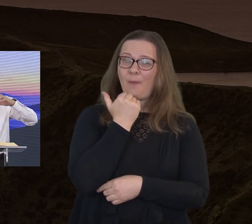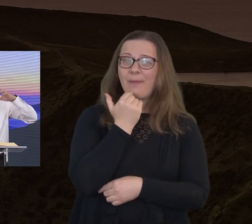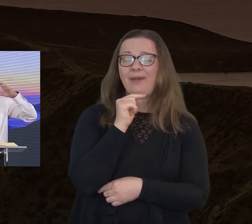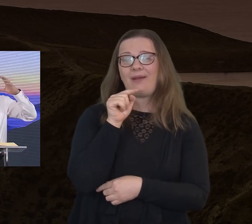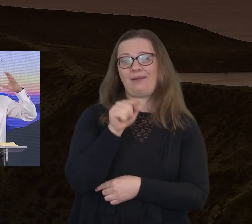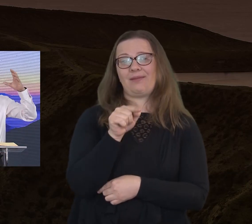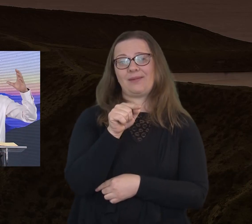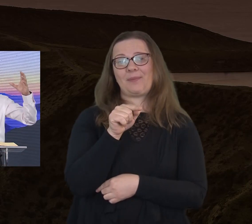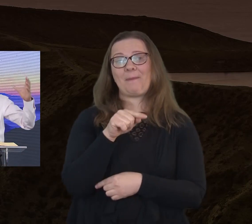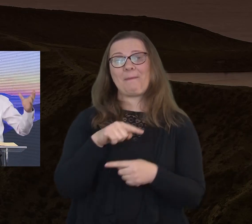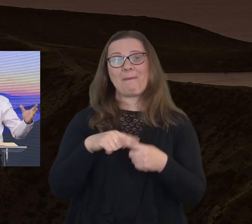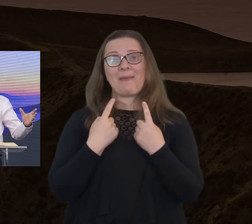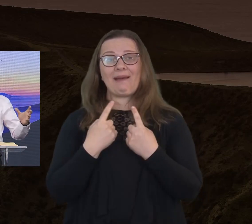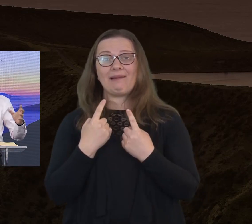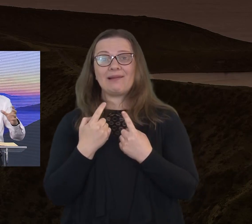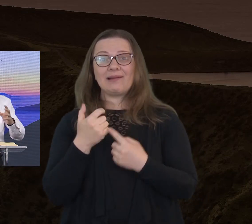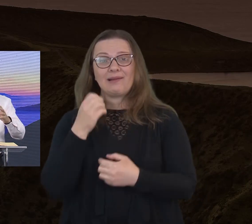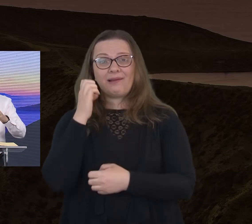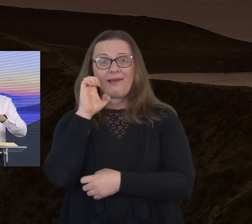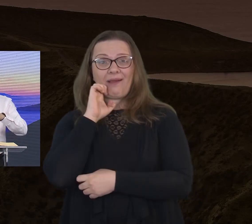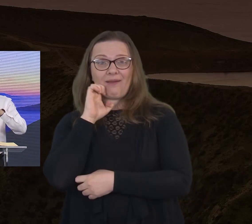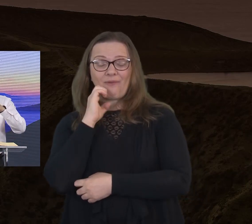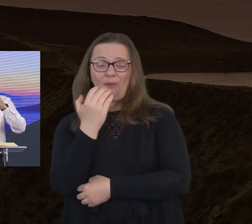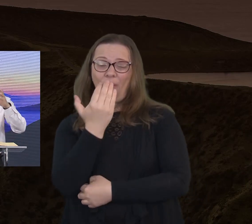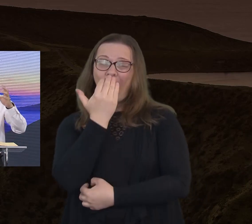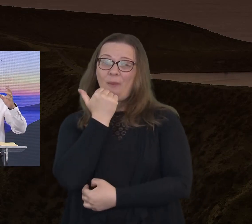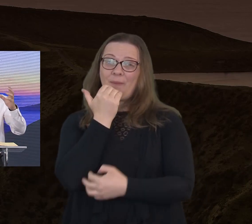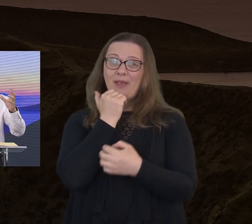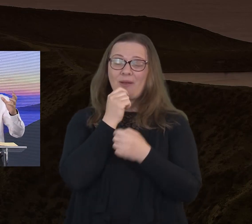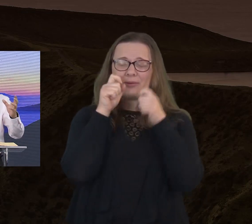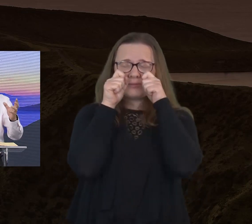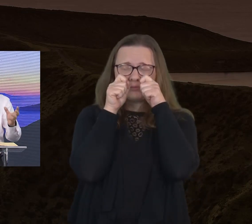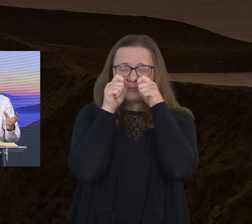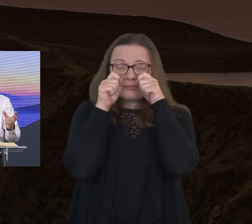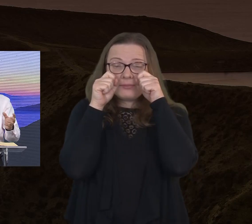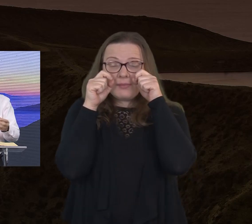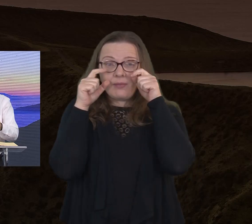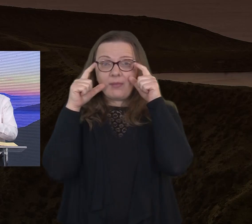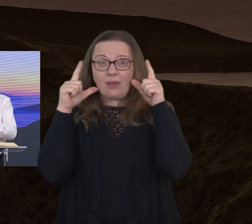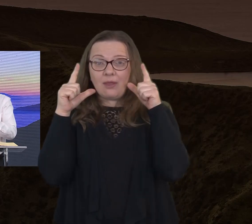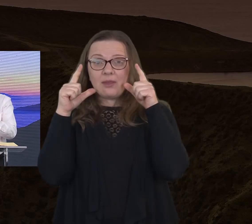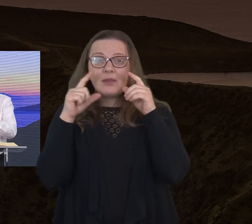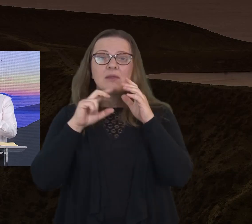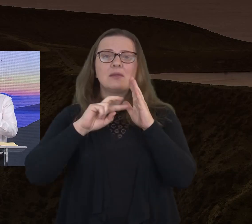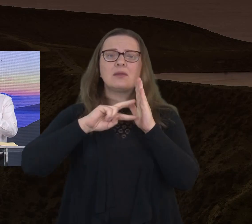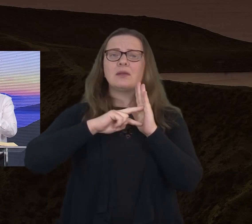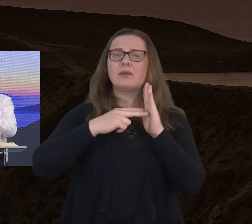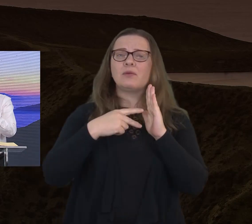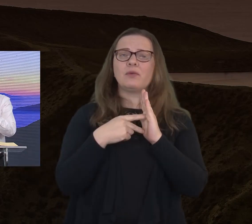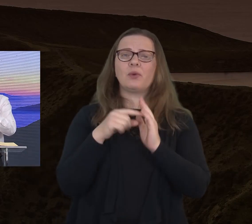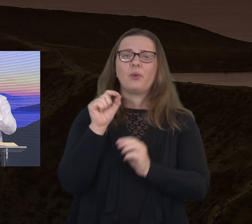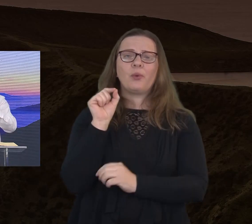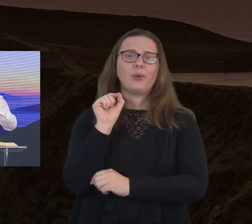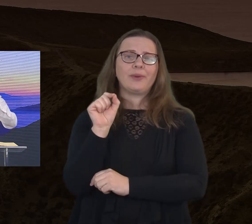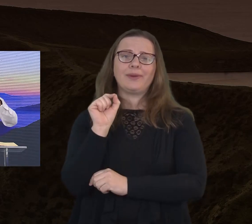os olhos de ambos se abriram. Esses olhos, quando se abriram, significa que